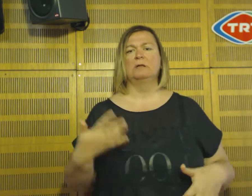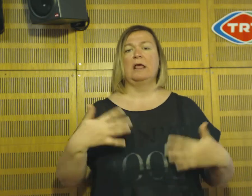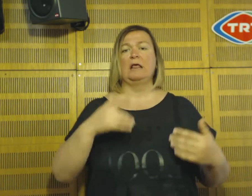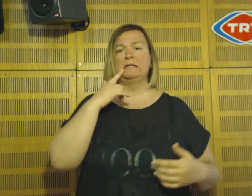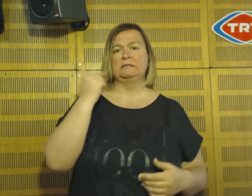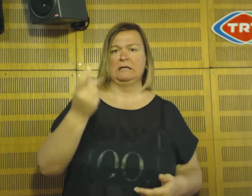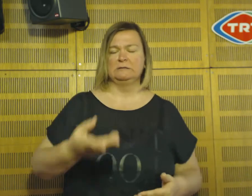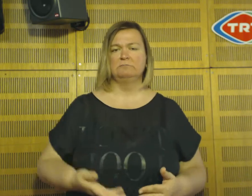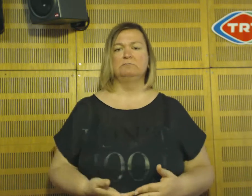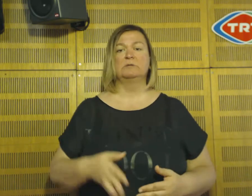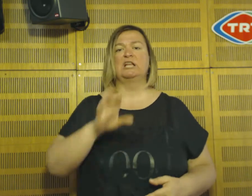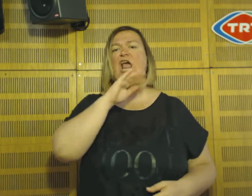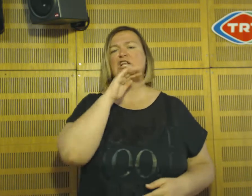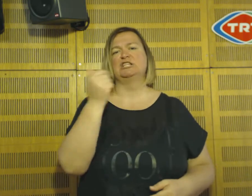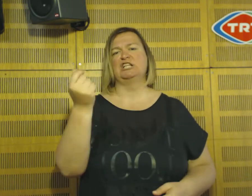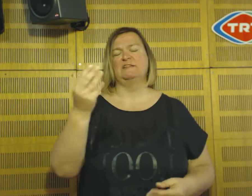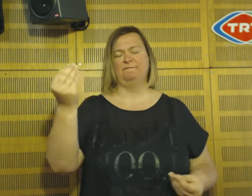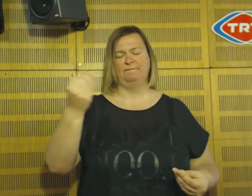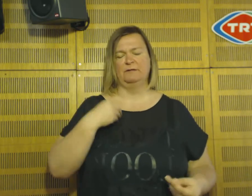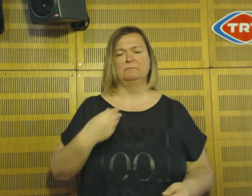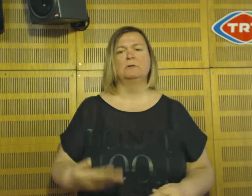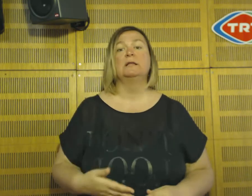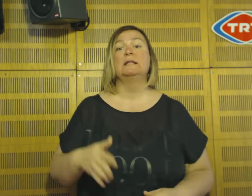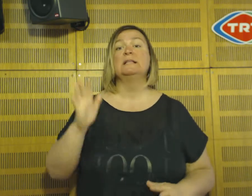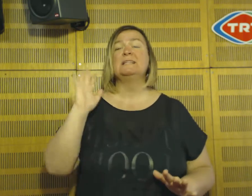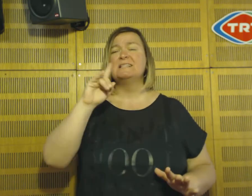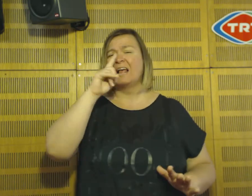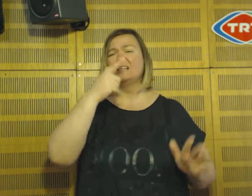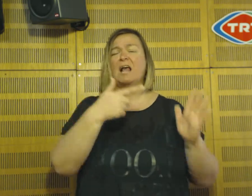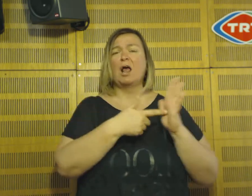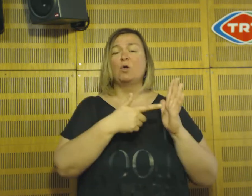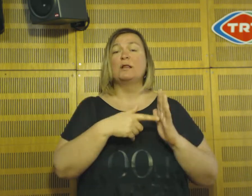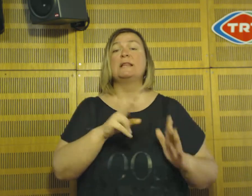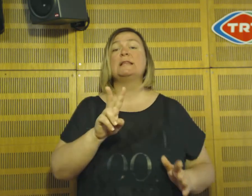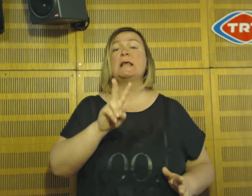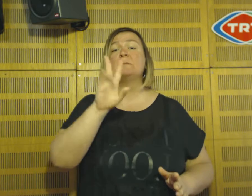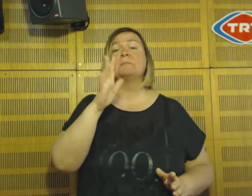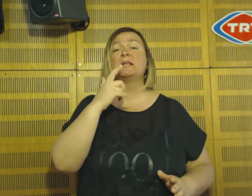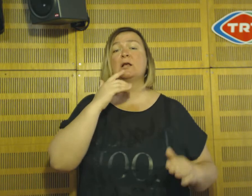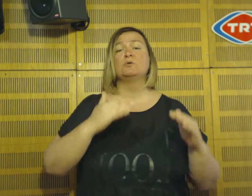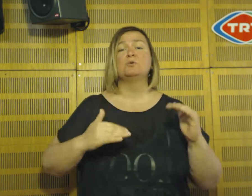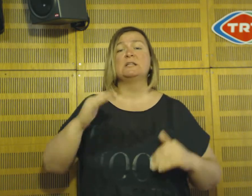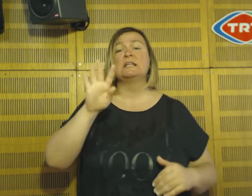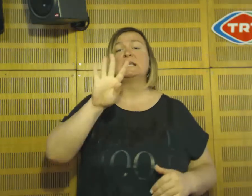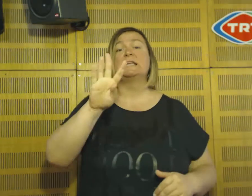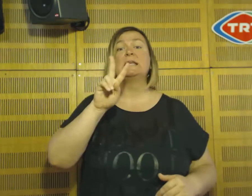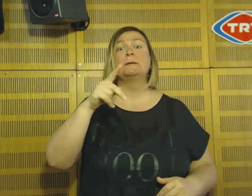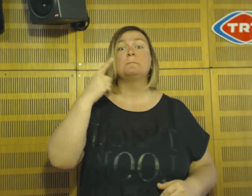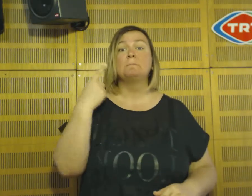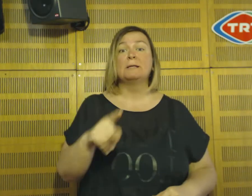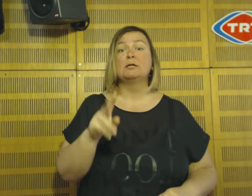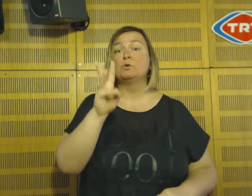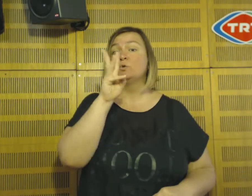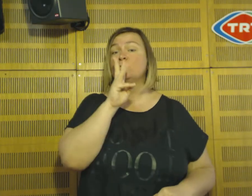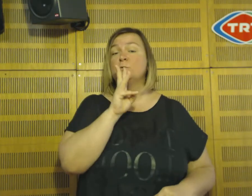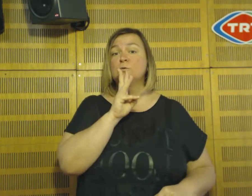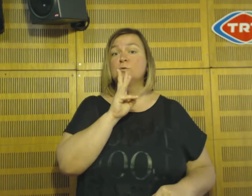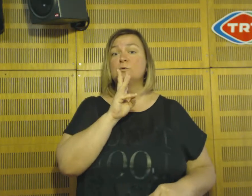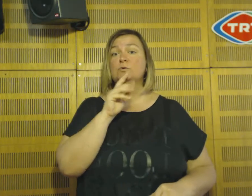sayısı ve yaşlı sayısı verildi. Sadece Kadıköy'de 75 yaşın üzerinde 42.300 küsür